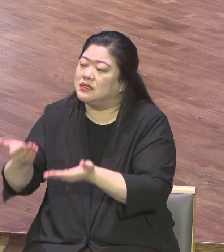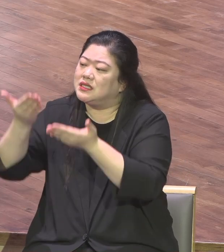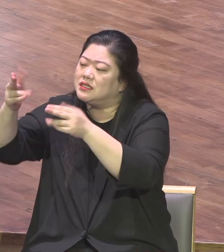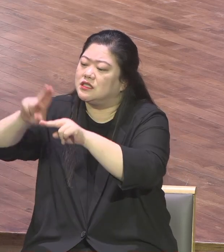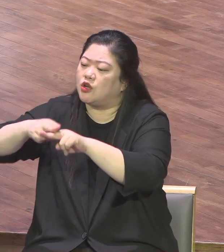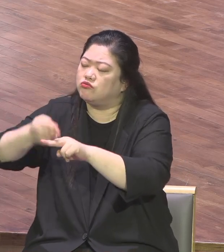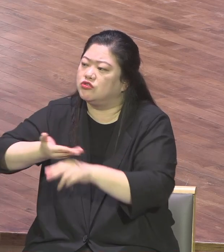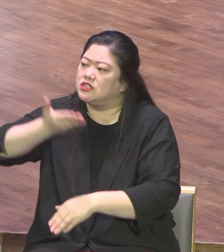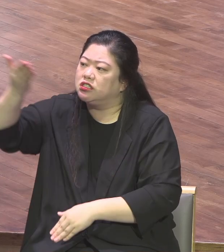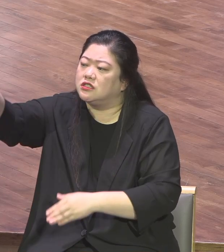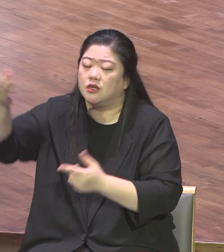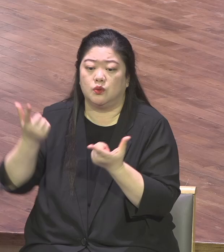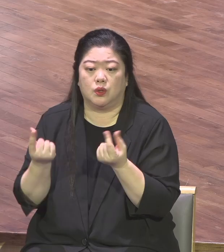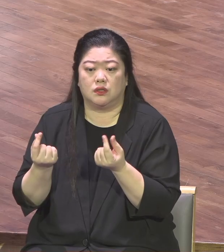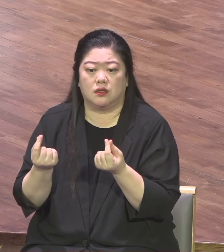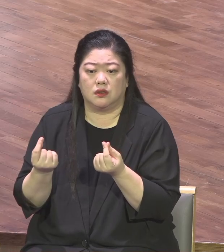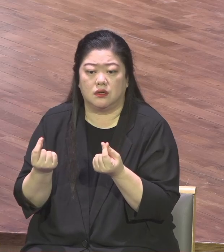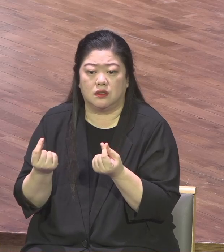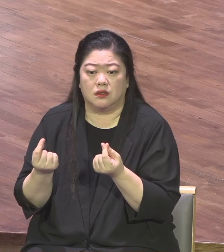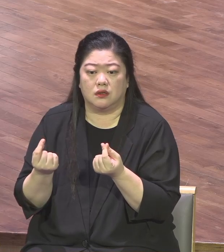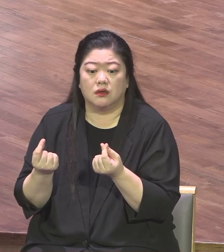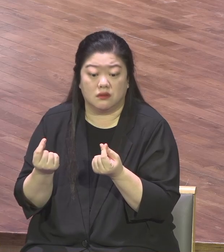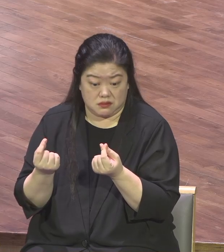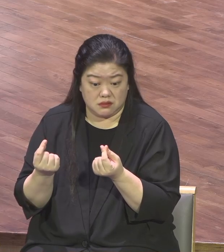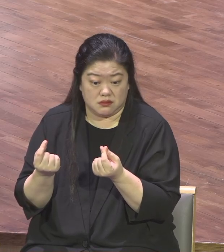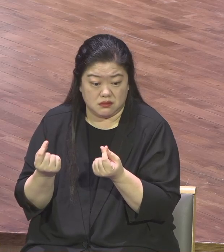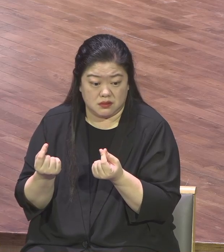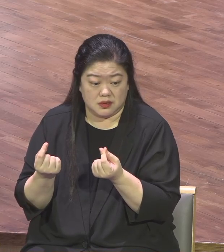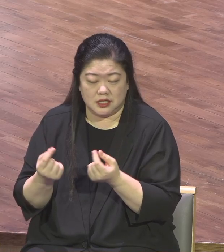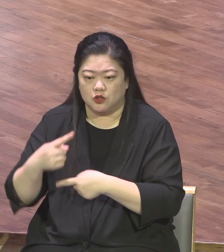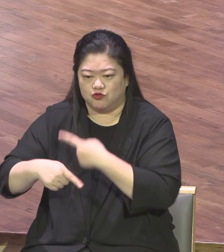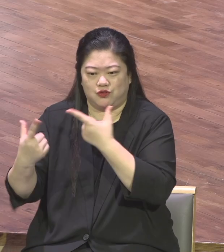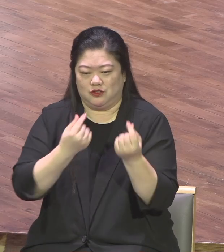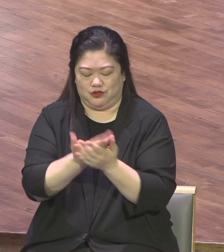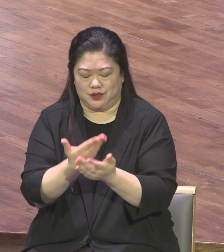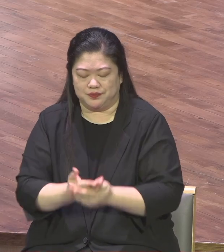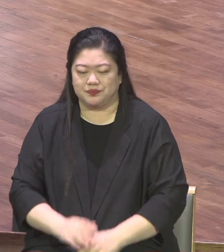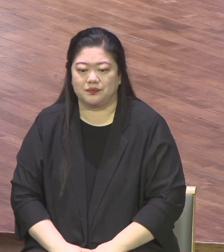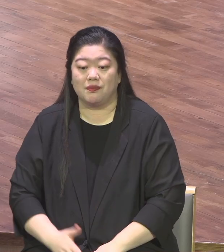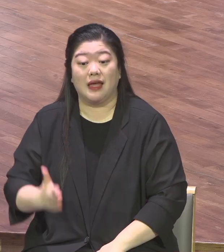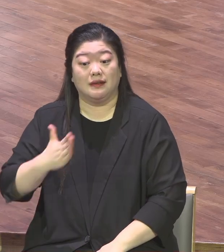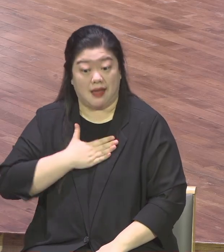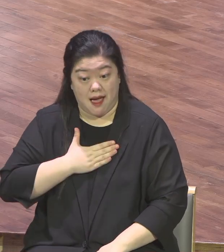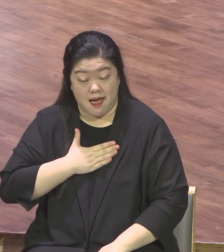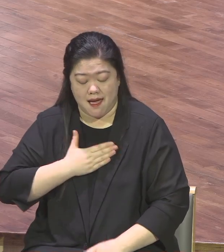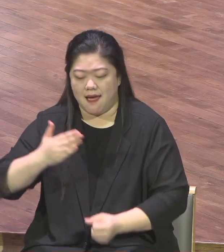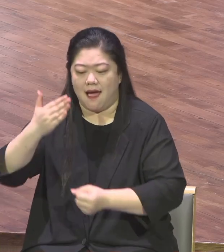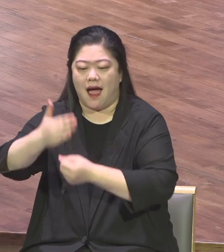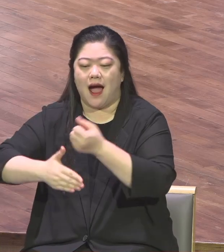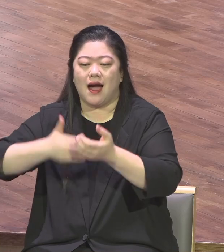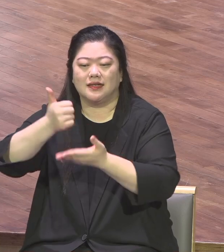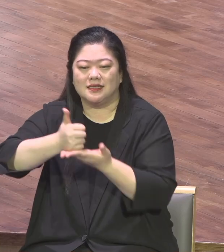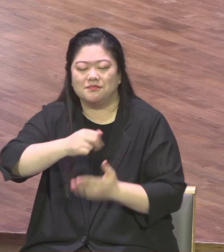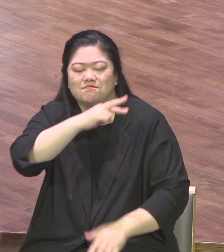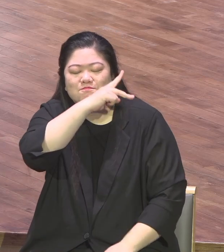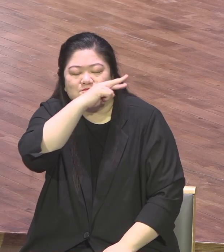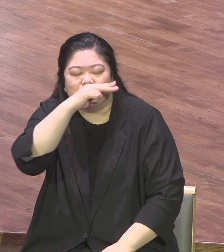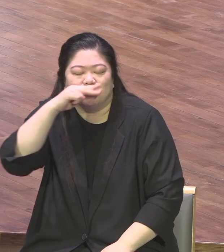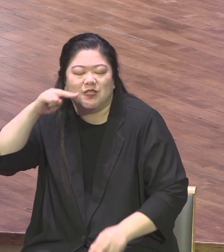선물이다 그랬어요. 여러분 하나님께 선물이에요. 따라서 나는 하나님의